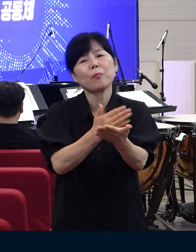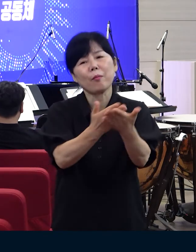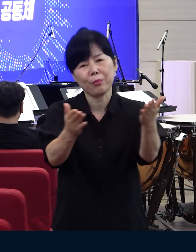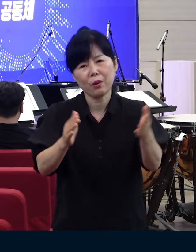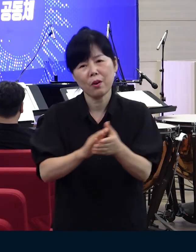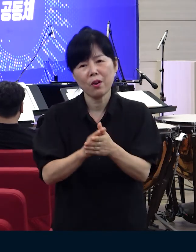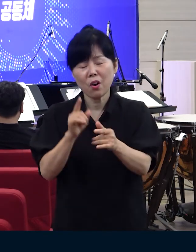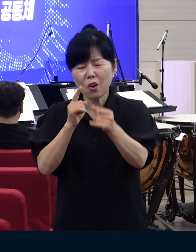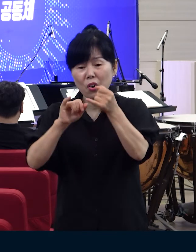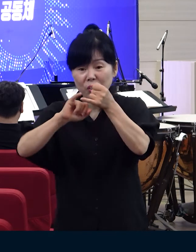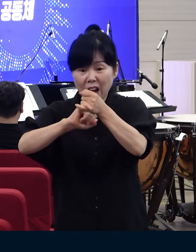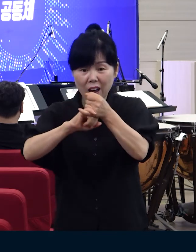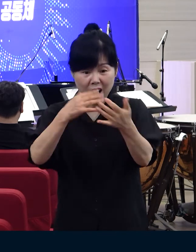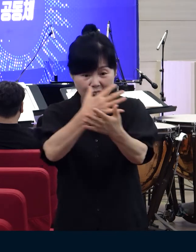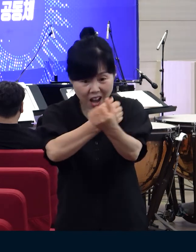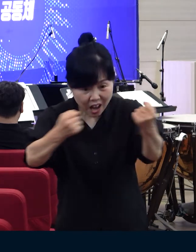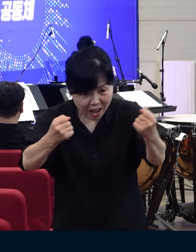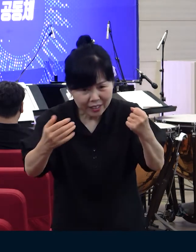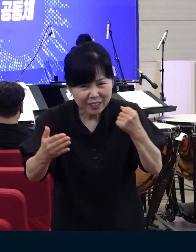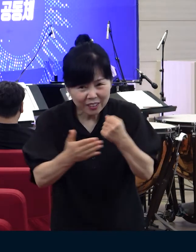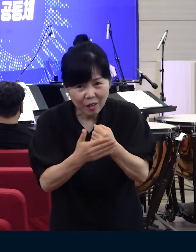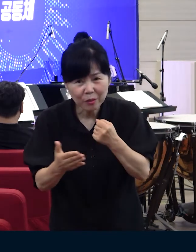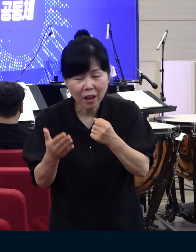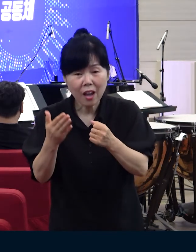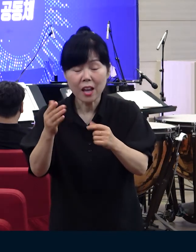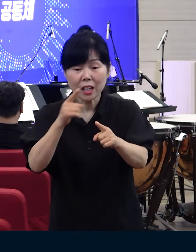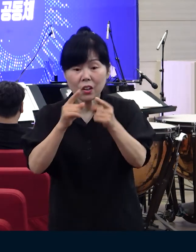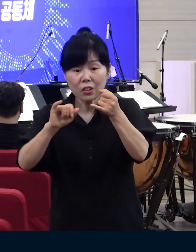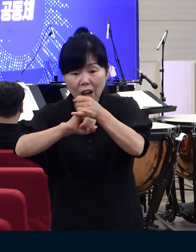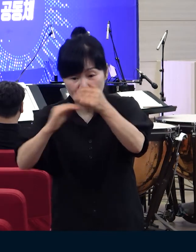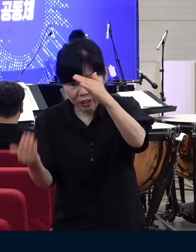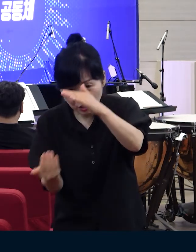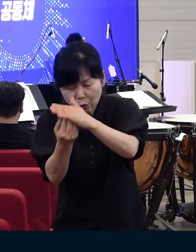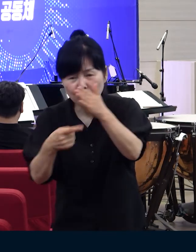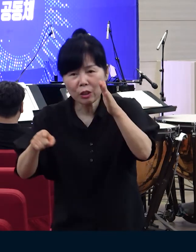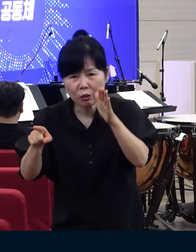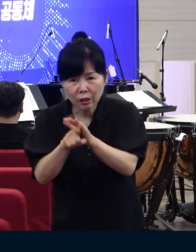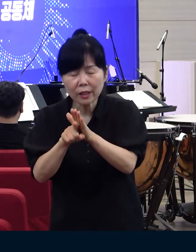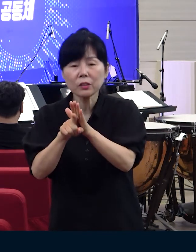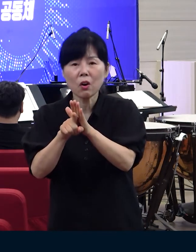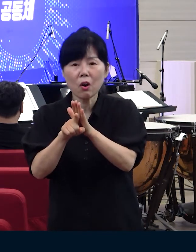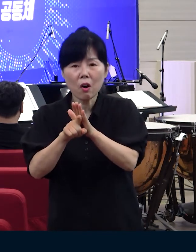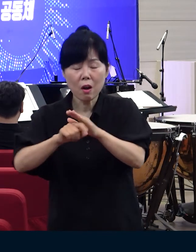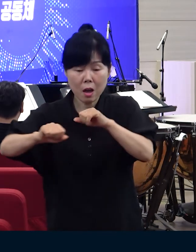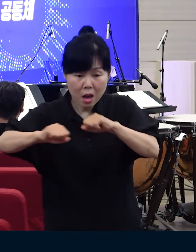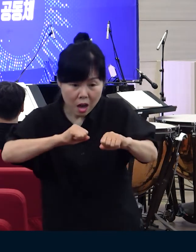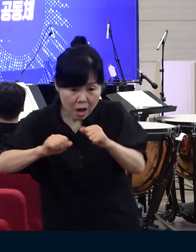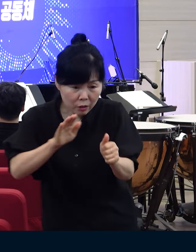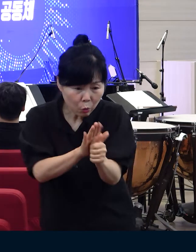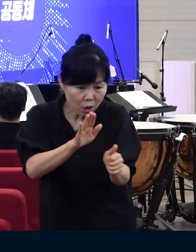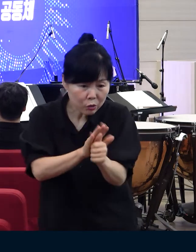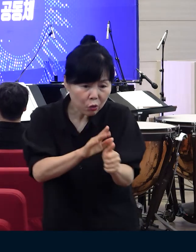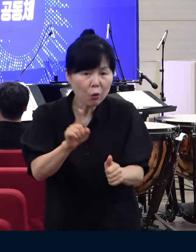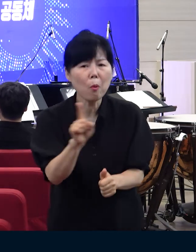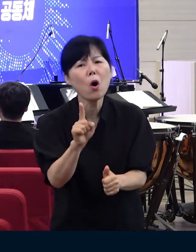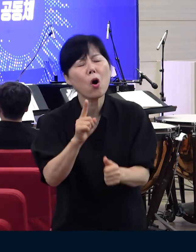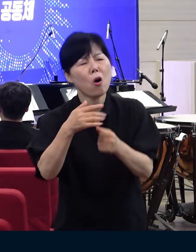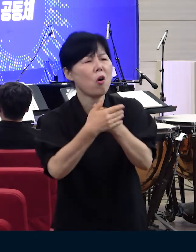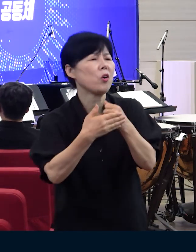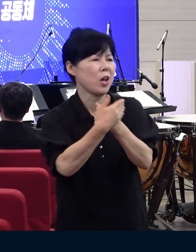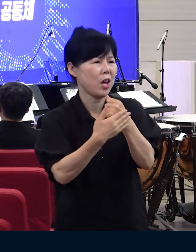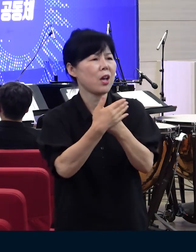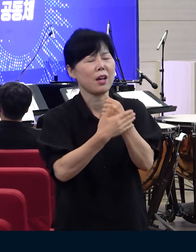그와 언약을 맺었기 때문에 그 언약을 이루시기 위해서 역사하는 것이 바로 헤세드예요.